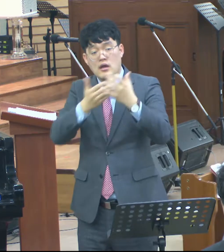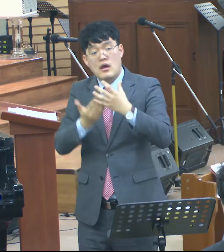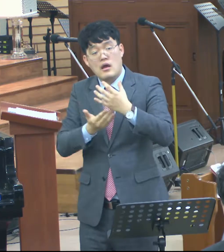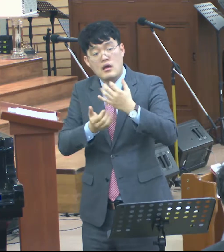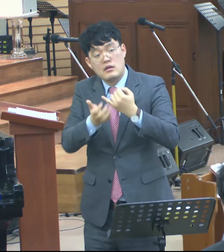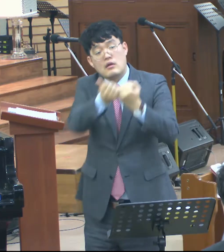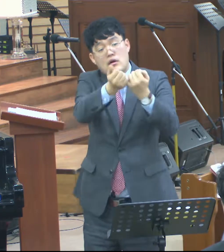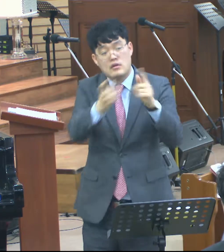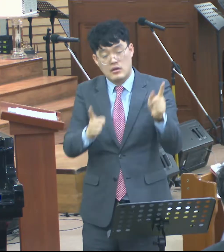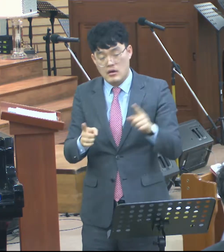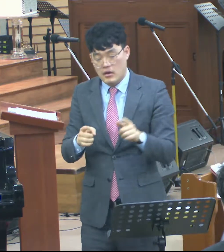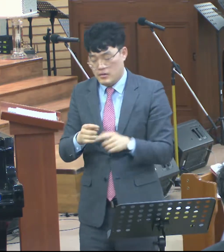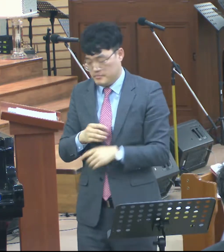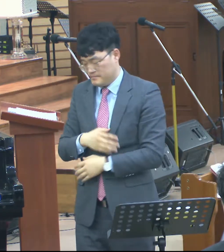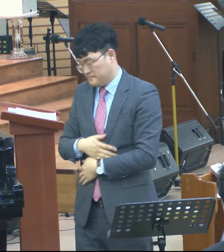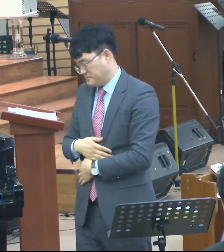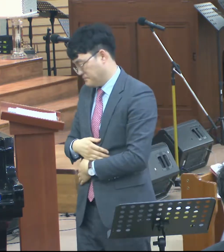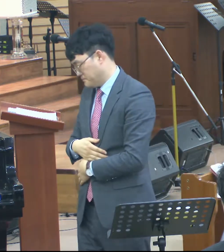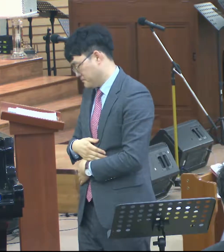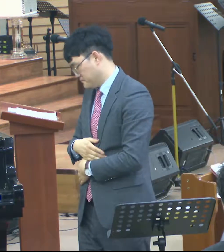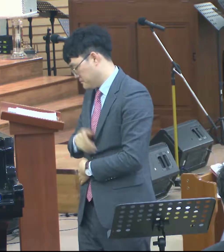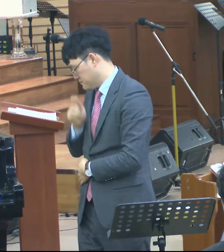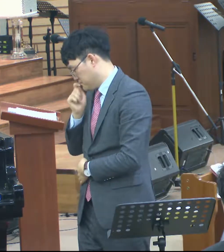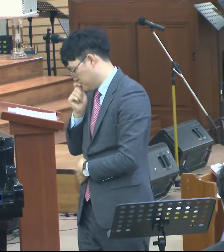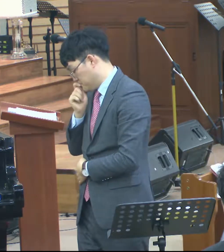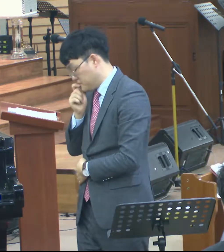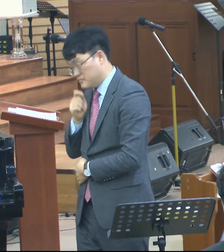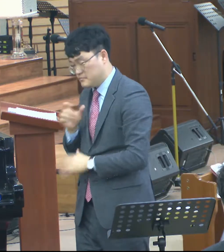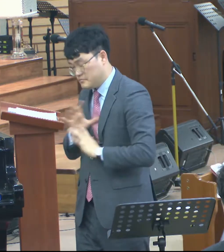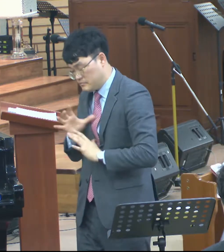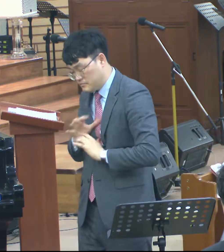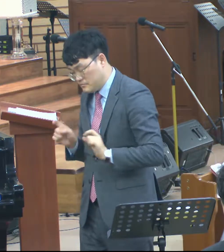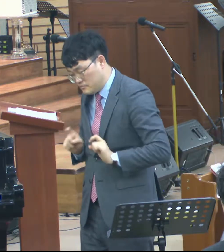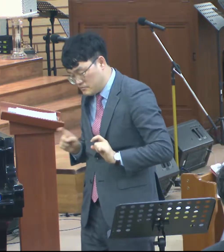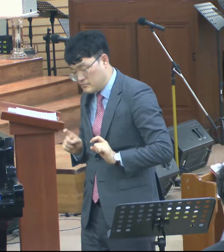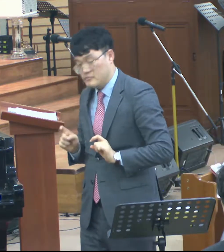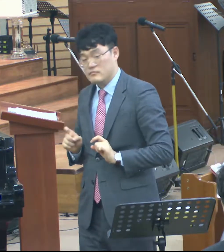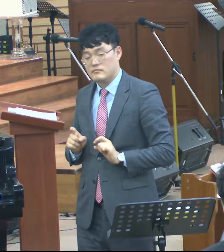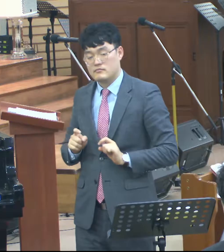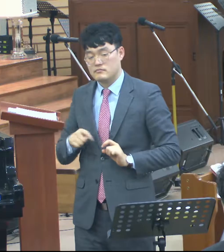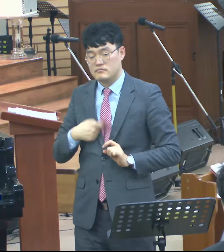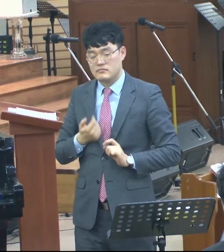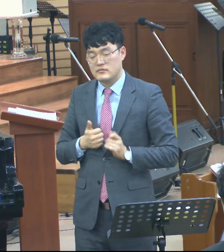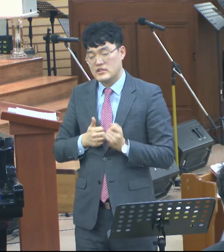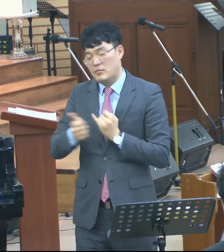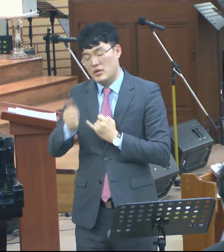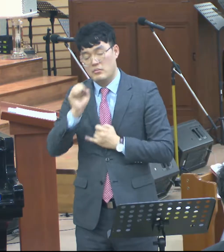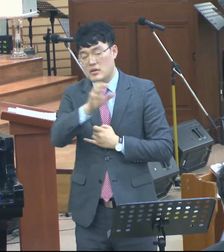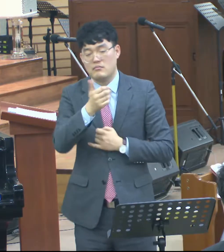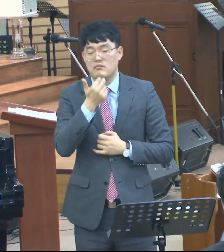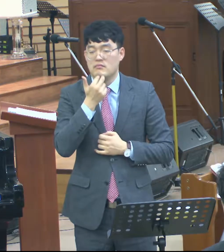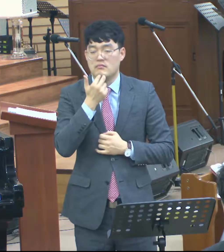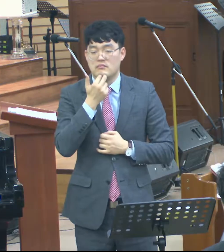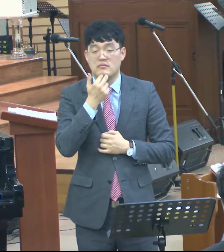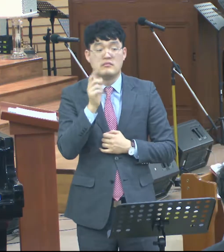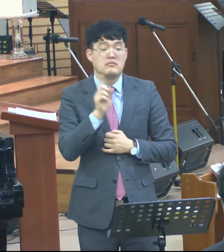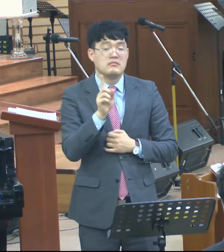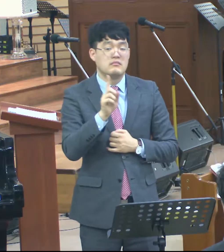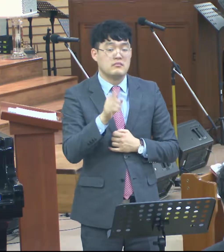아내가 지금 남의 여자가 되게 생겼는데도 끝까지 자기의 신분을 숨기는 거예요. 하나님께서 바로에게 나타나갖고 너 죽을래